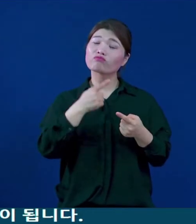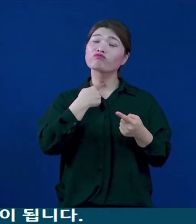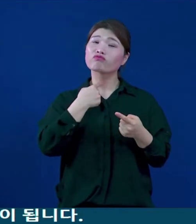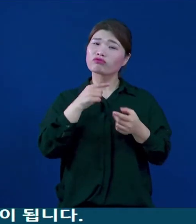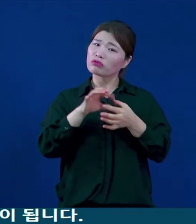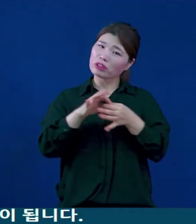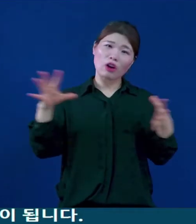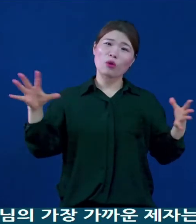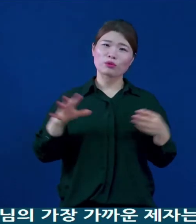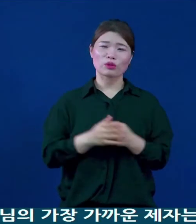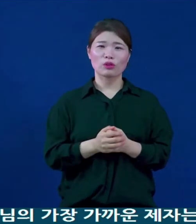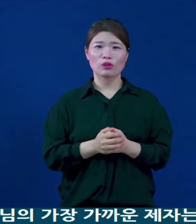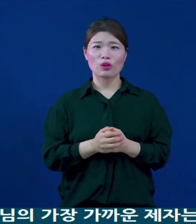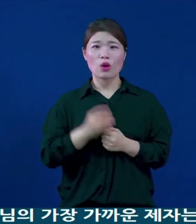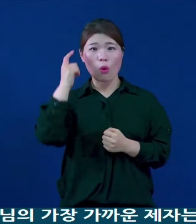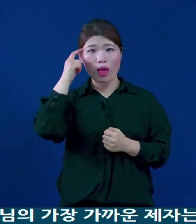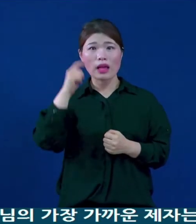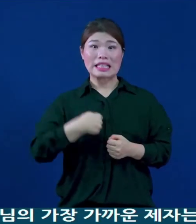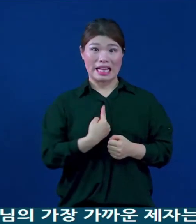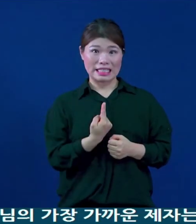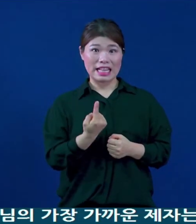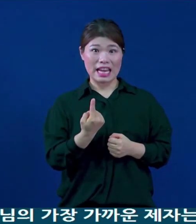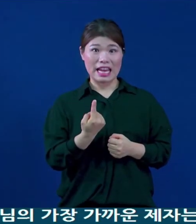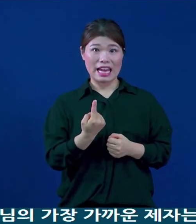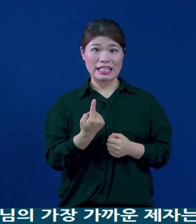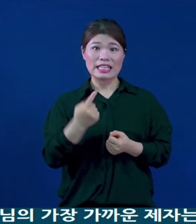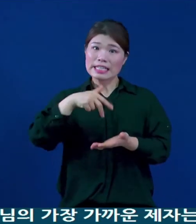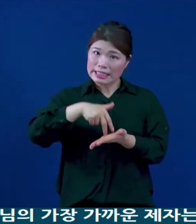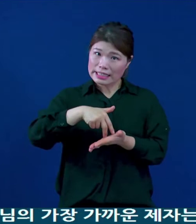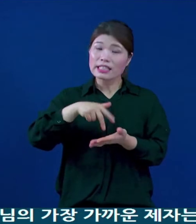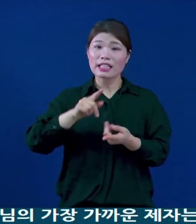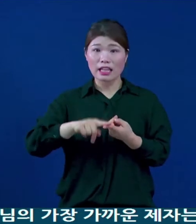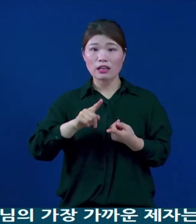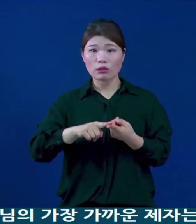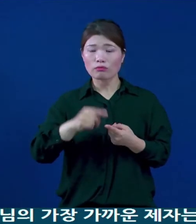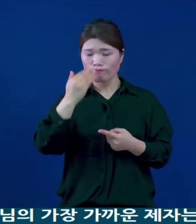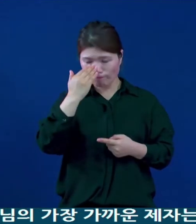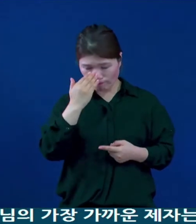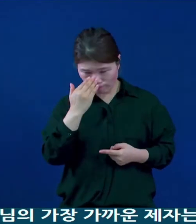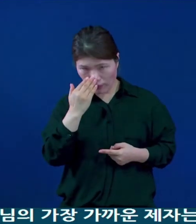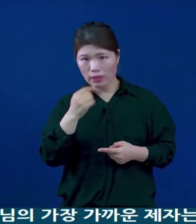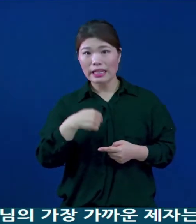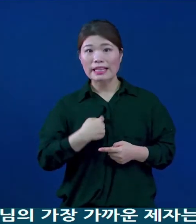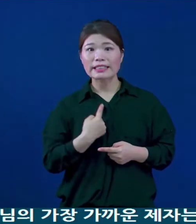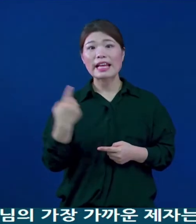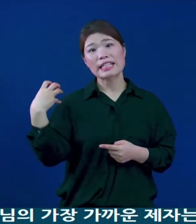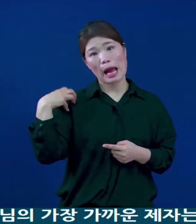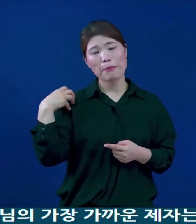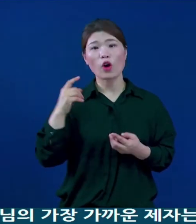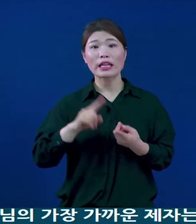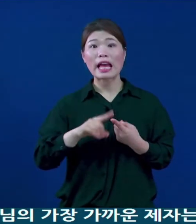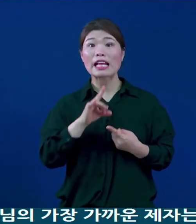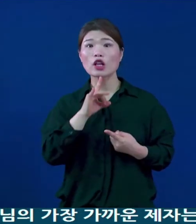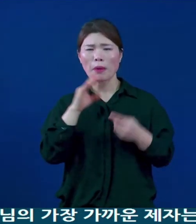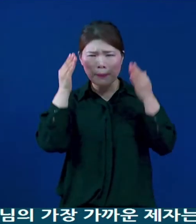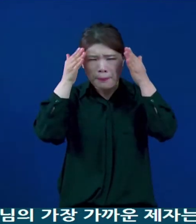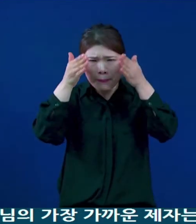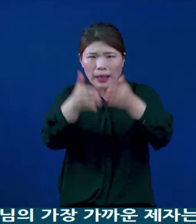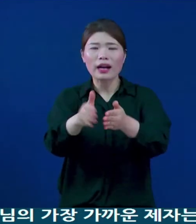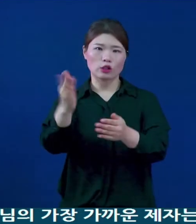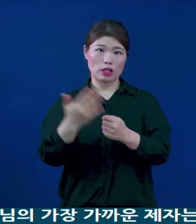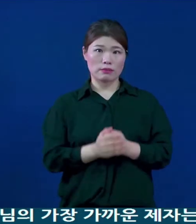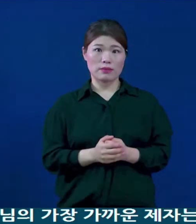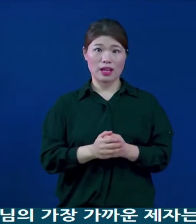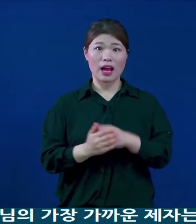같습니다. 자신의 위치를 겸손하게 받고 자신의 사명을 이루는 일에 집중했던 것 같습니다.